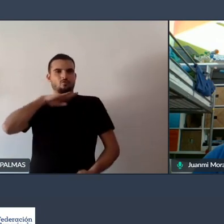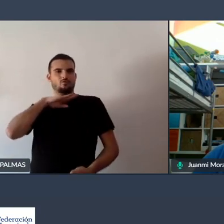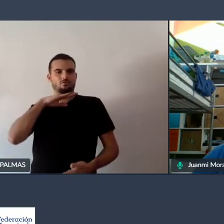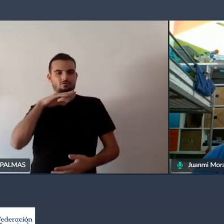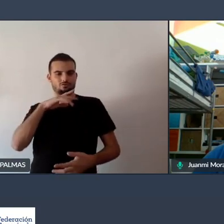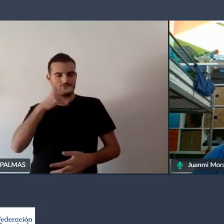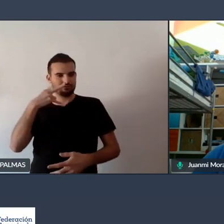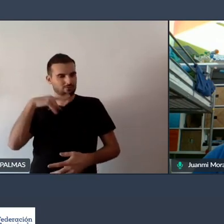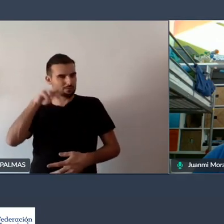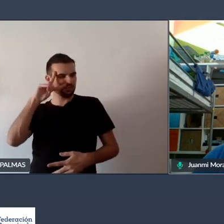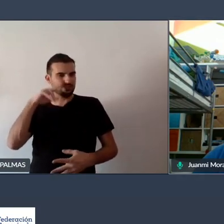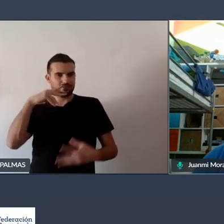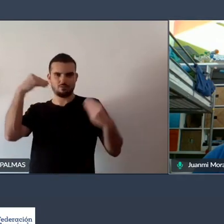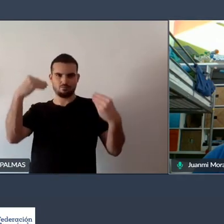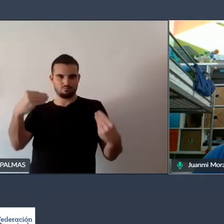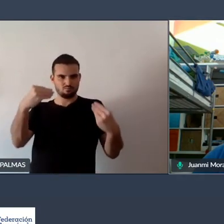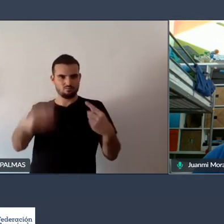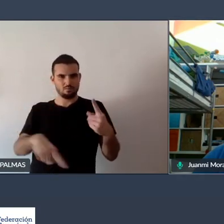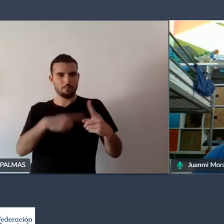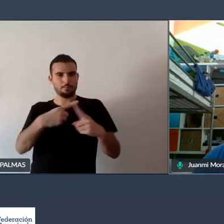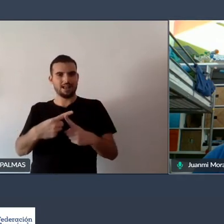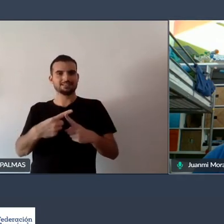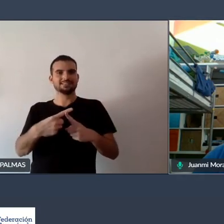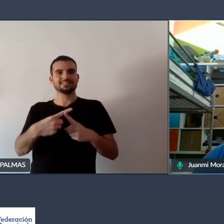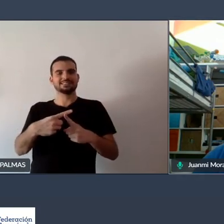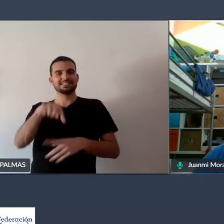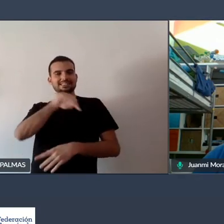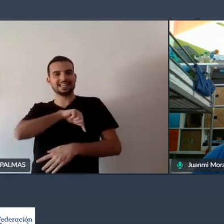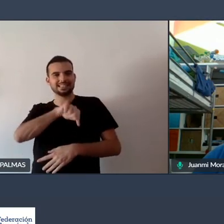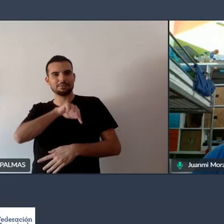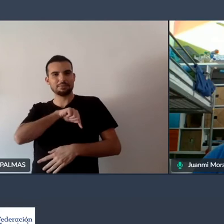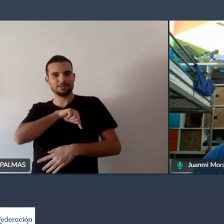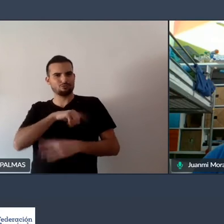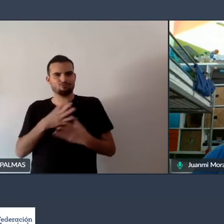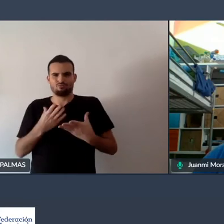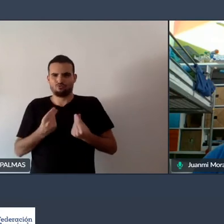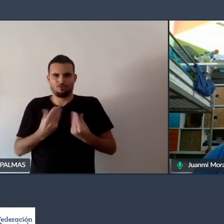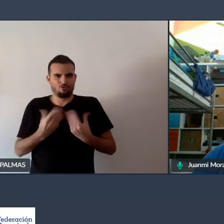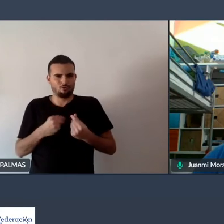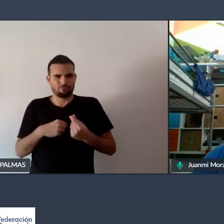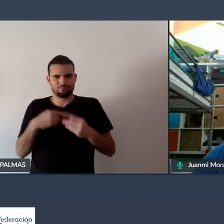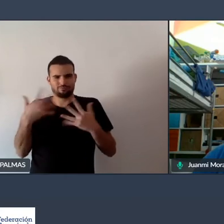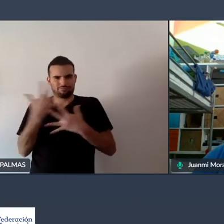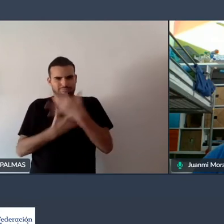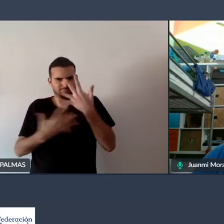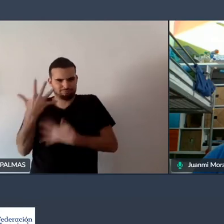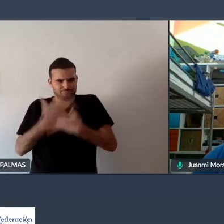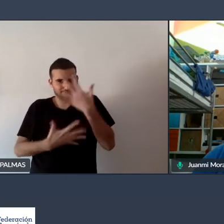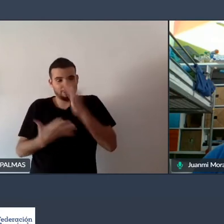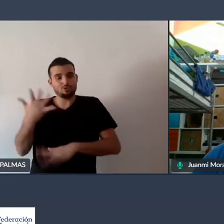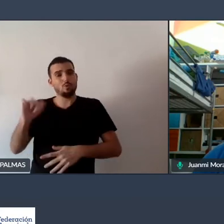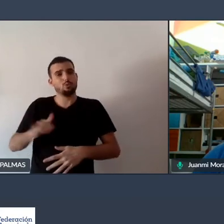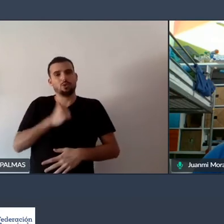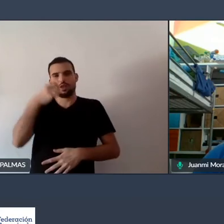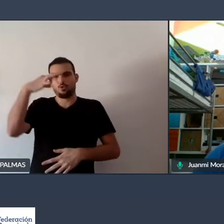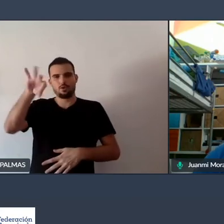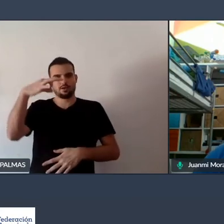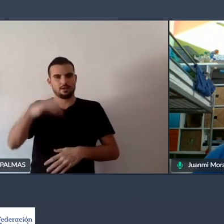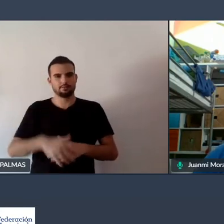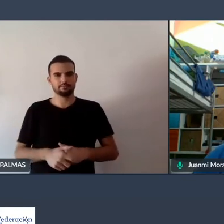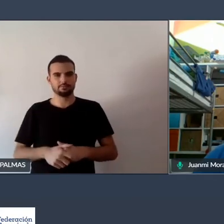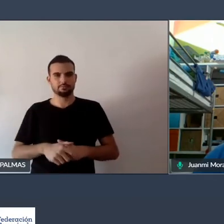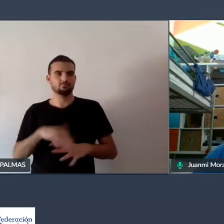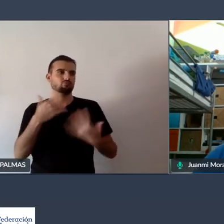una experiencia que acumuló un montón de sentimientos, pero yo lo entendí como una oportunidad única en la vida, la verdad. Muy buena